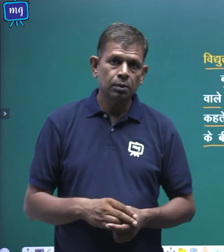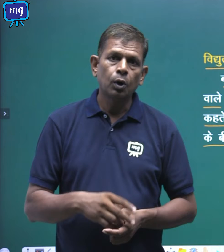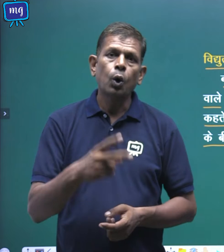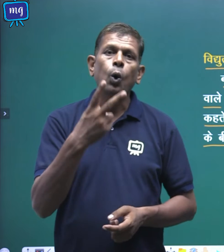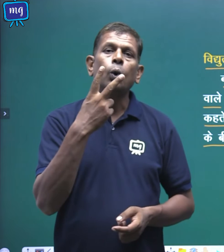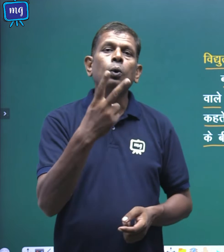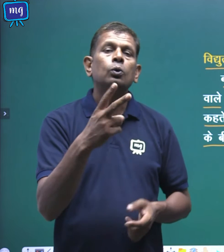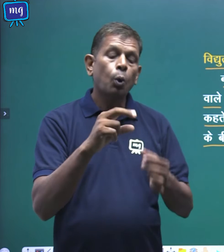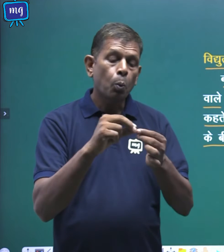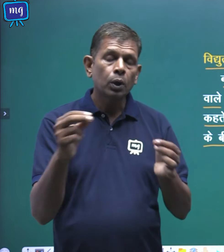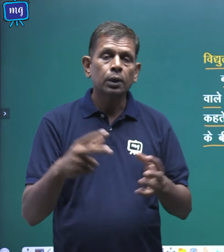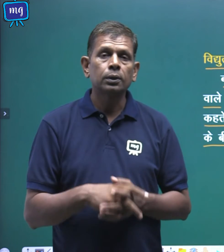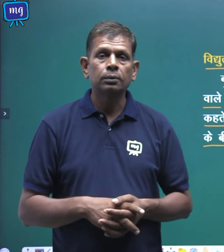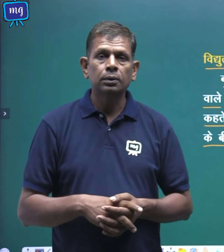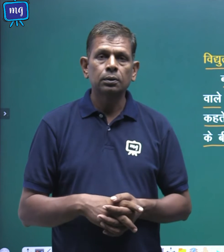दो तारें हैं इसमें।